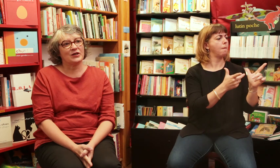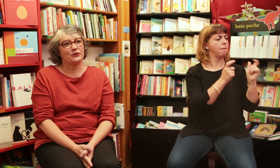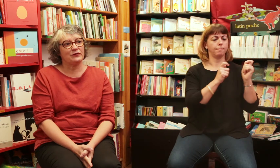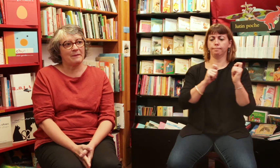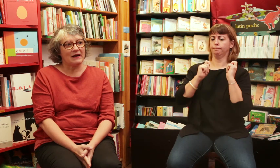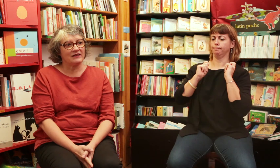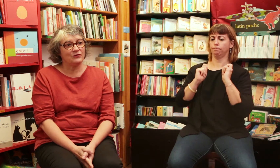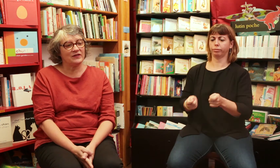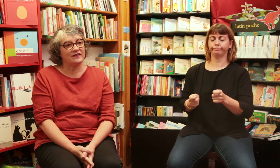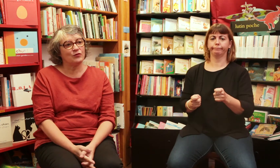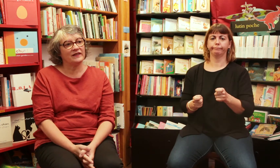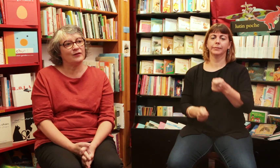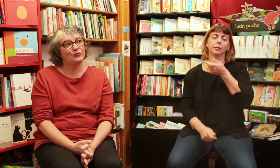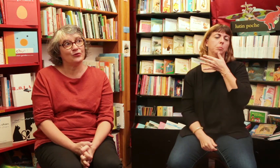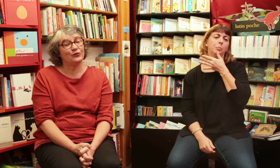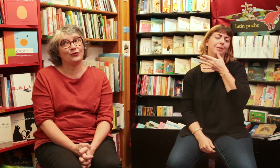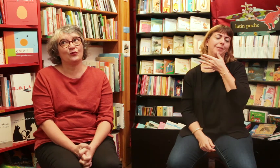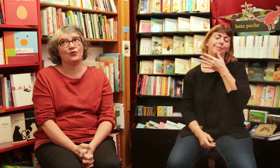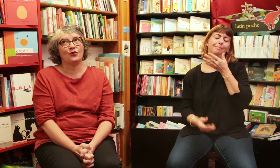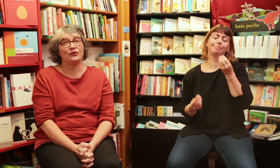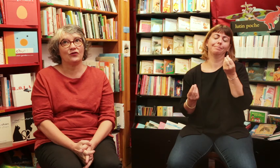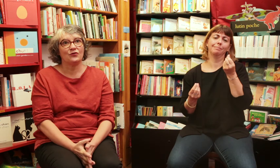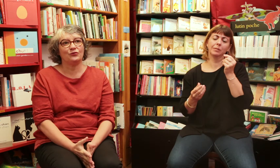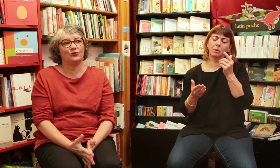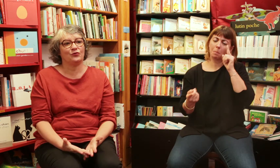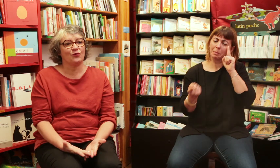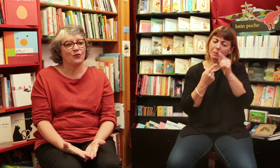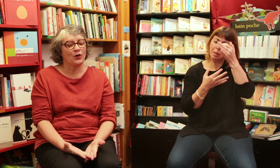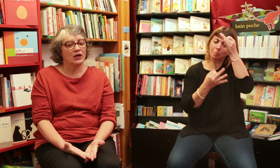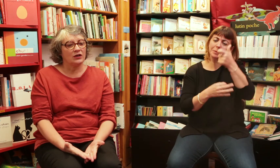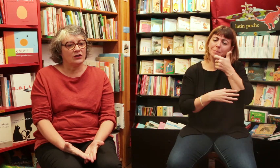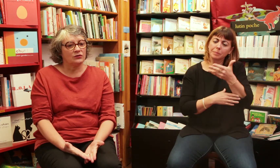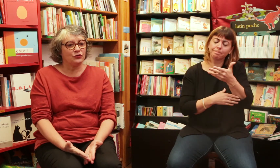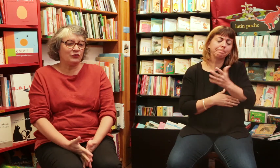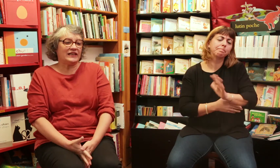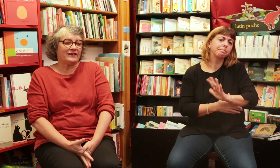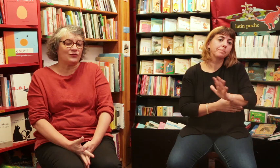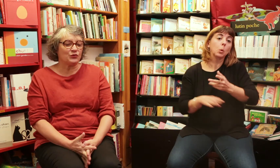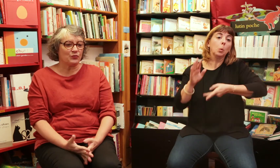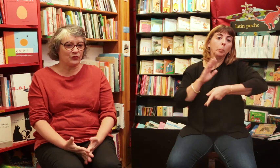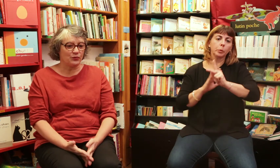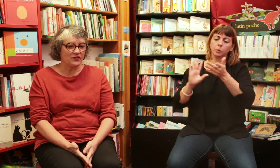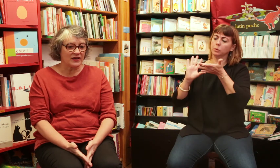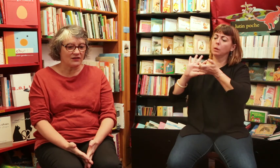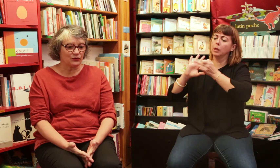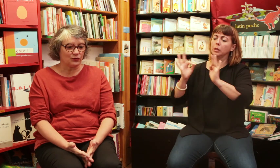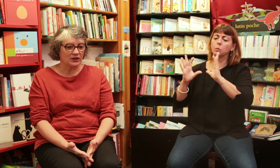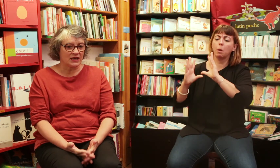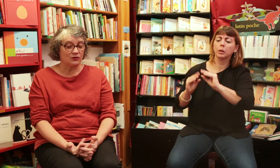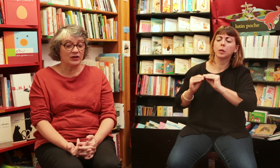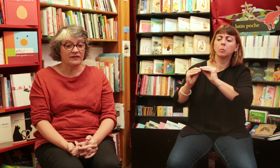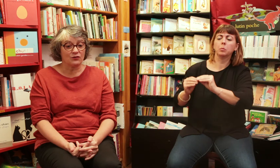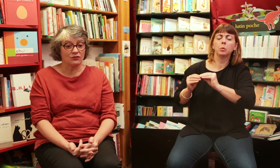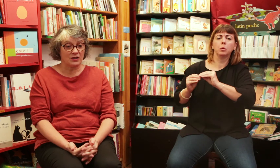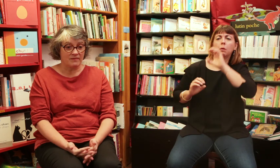Je crois que je voulais parler d'une histoire d'amour, de ce qu'on ressent ou de toutes les questions qu'on peut se poser quand on